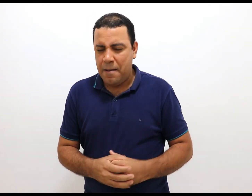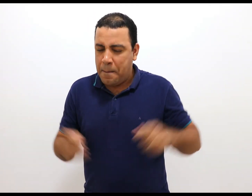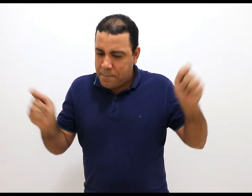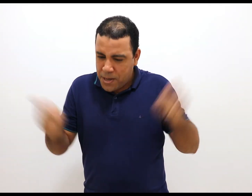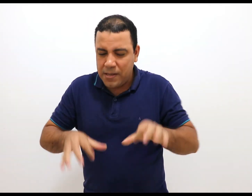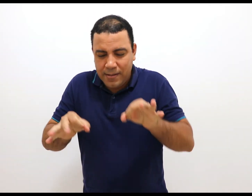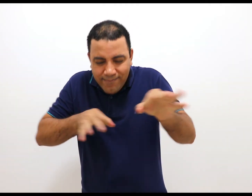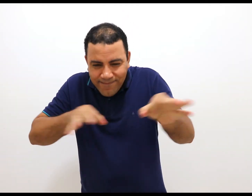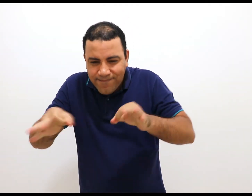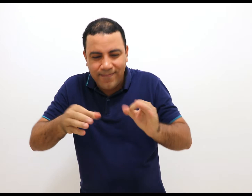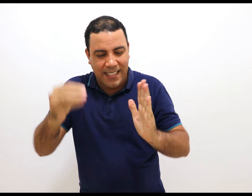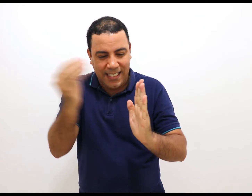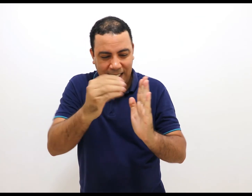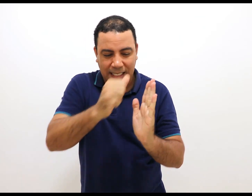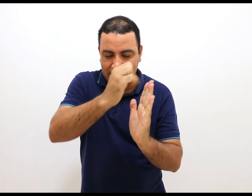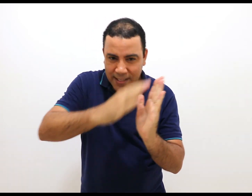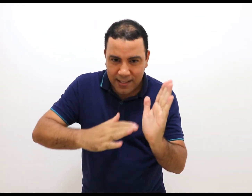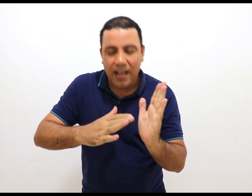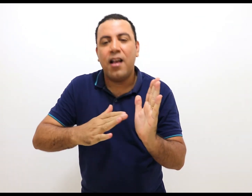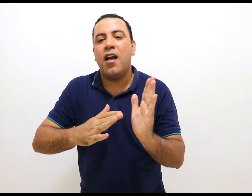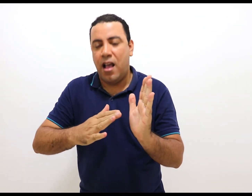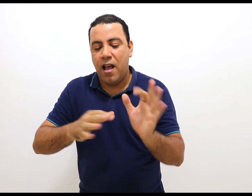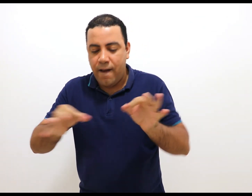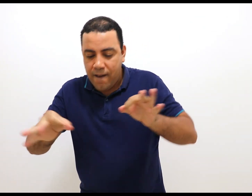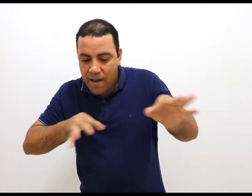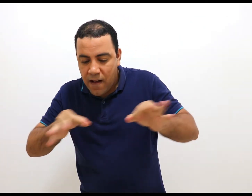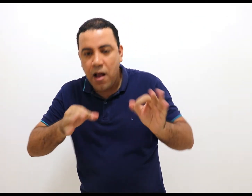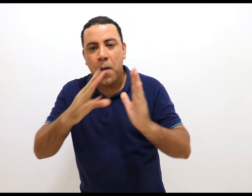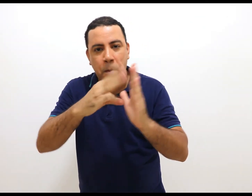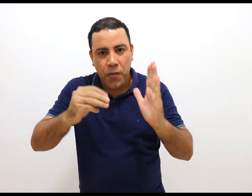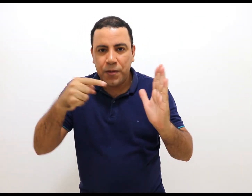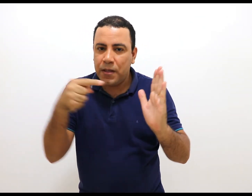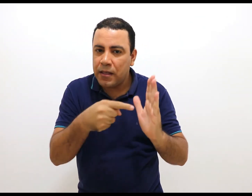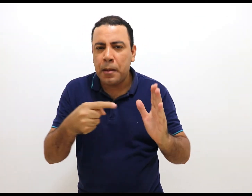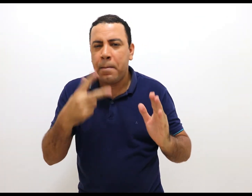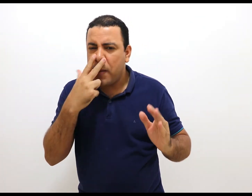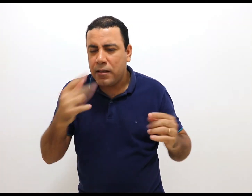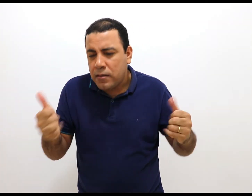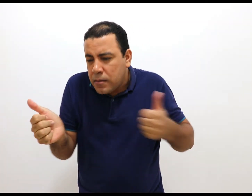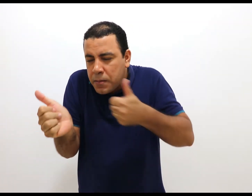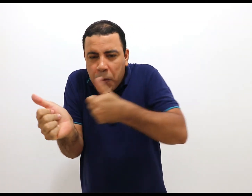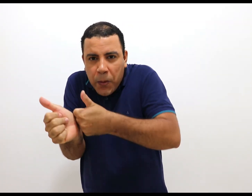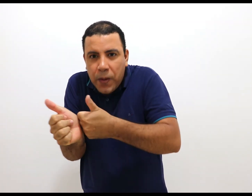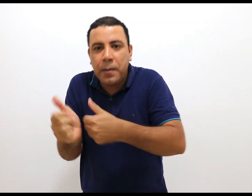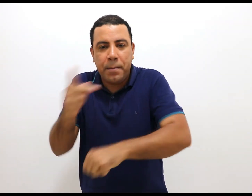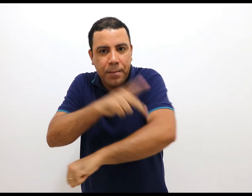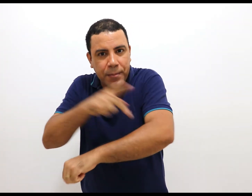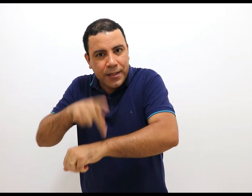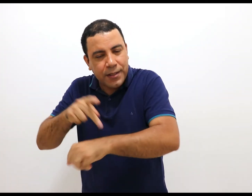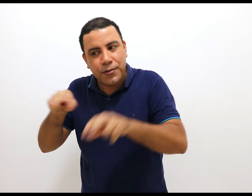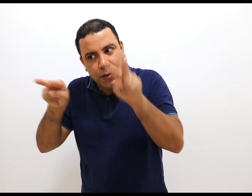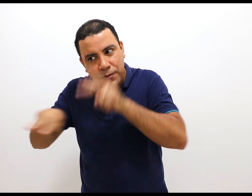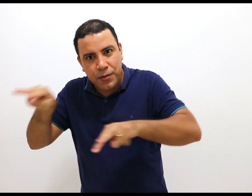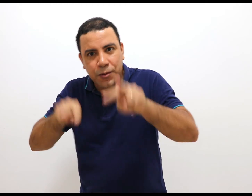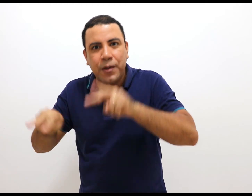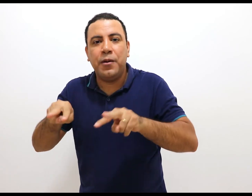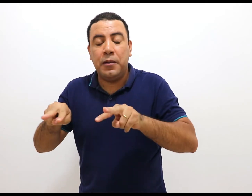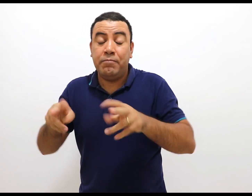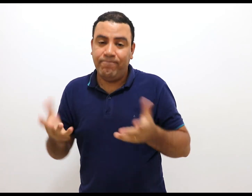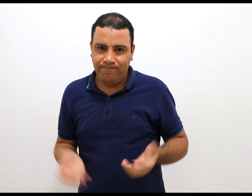Assim, percebemos que vale a pena construir esse modelo de atividades que se alinha com a pedagogia visual. E no